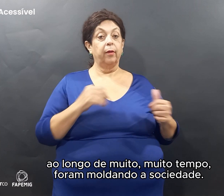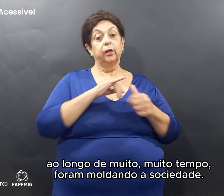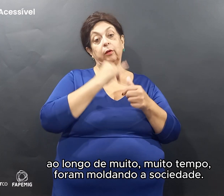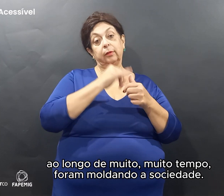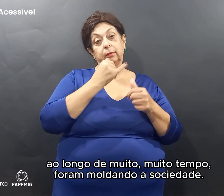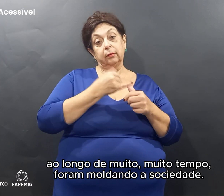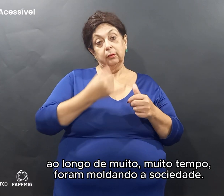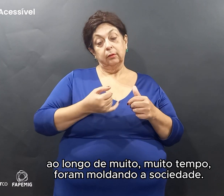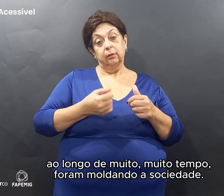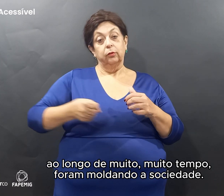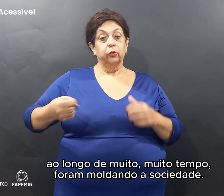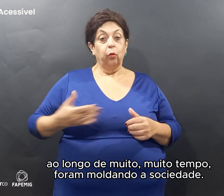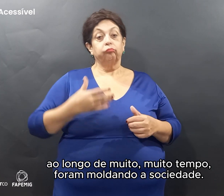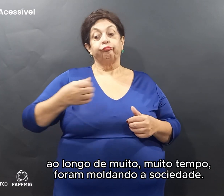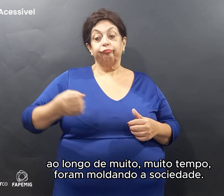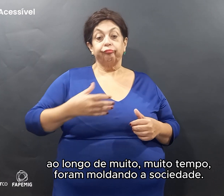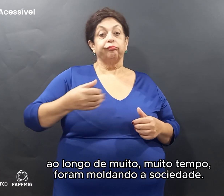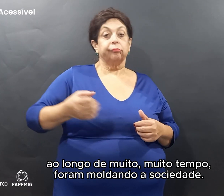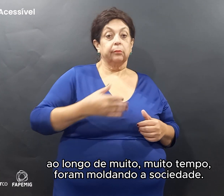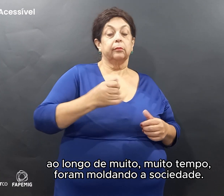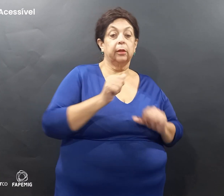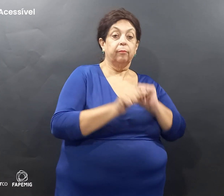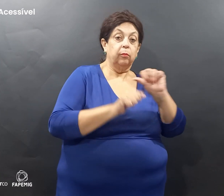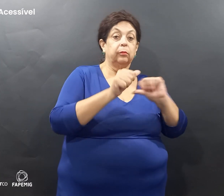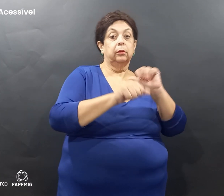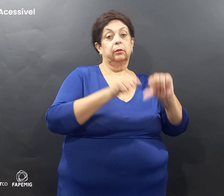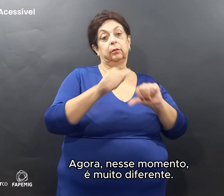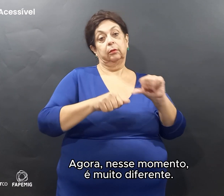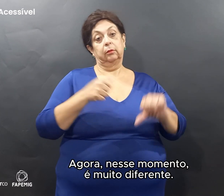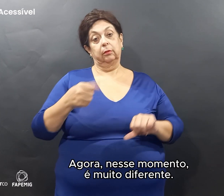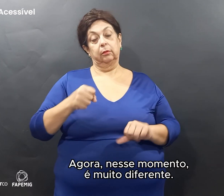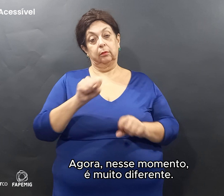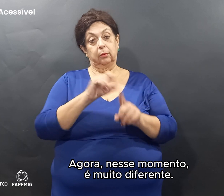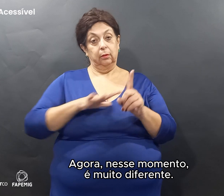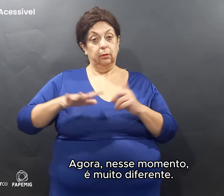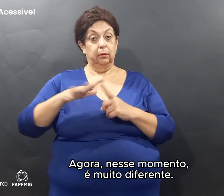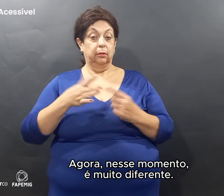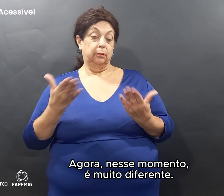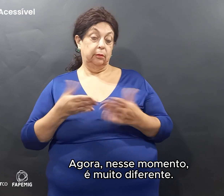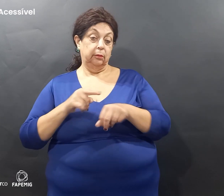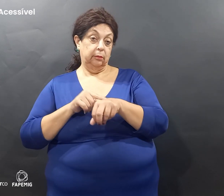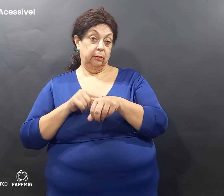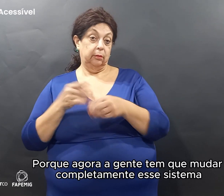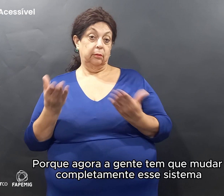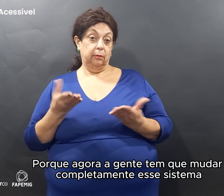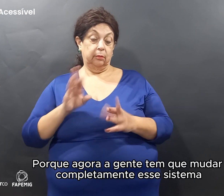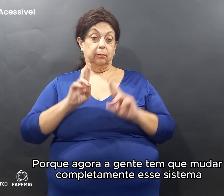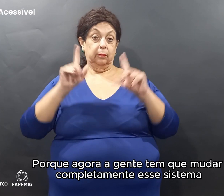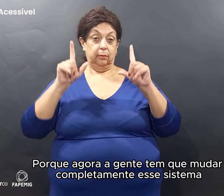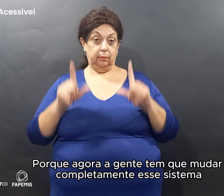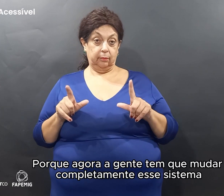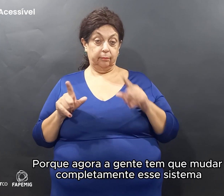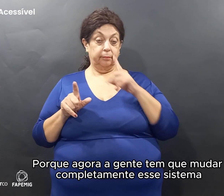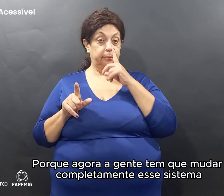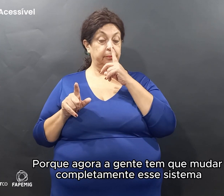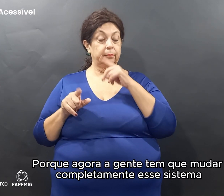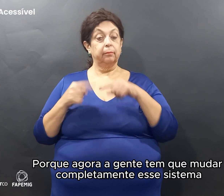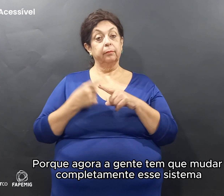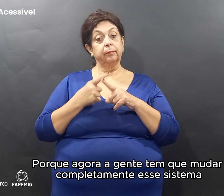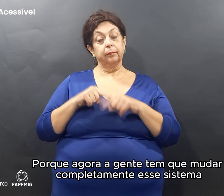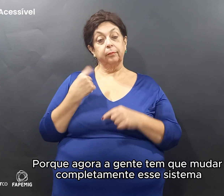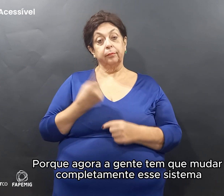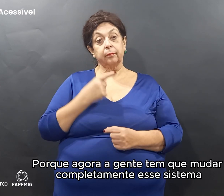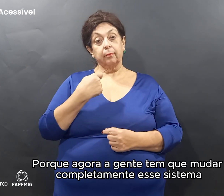longo de muito, muito tempo, elas foram moldando a sociedade. Agora, nesse momento, é muito diferente, porque agora a gente